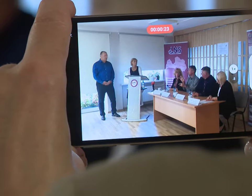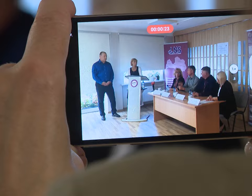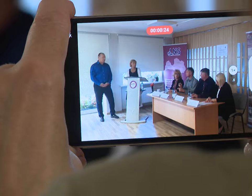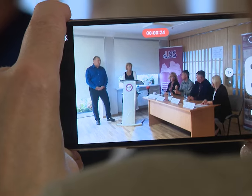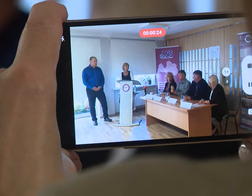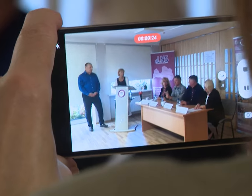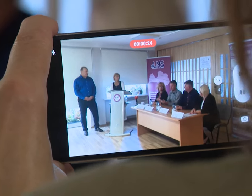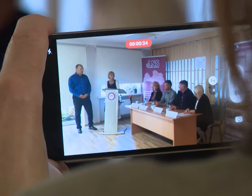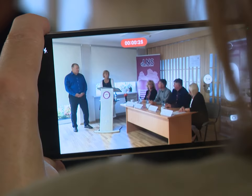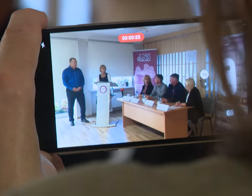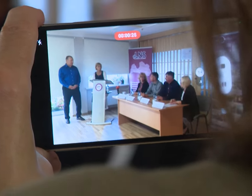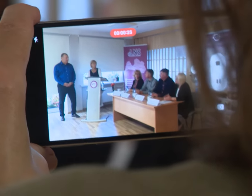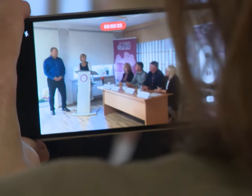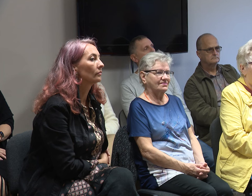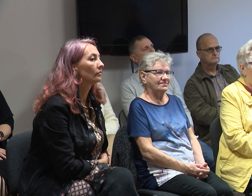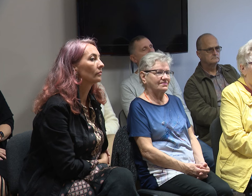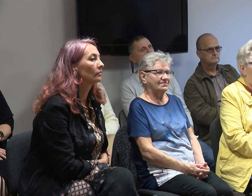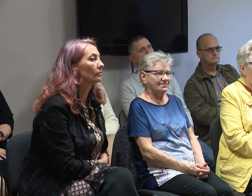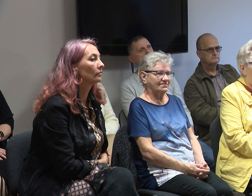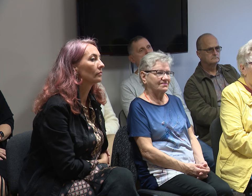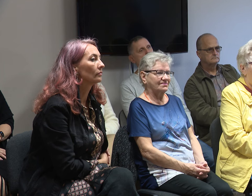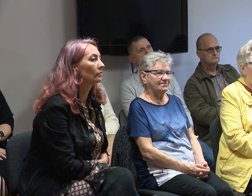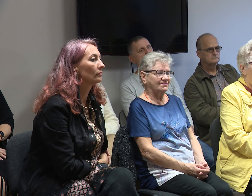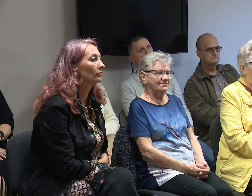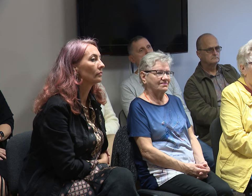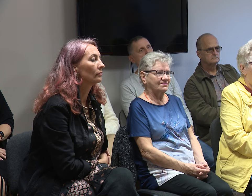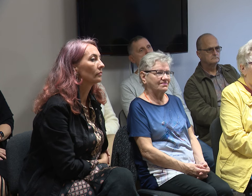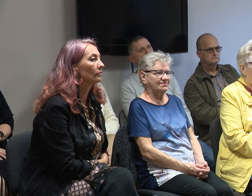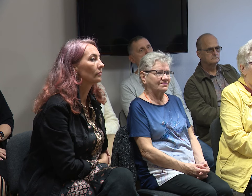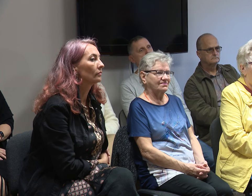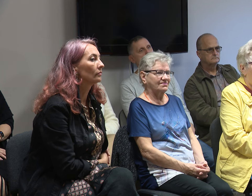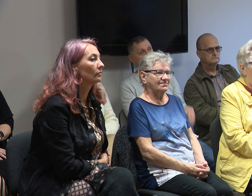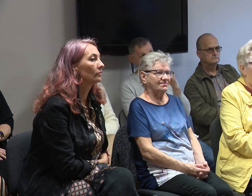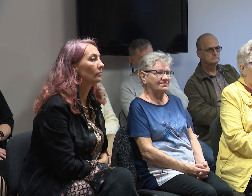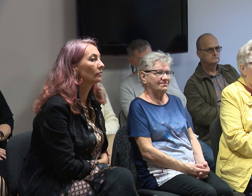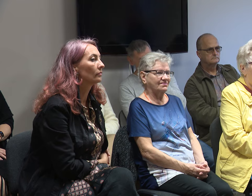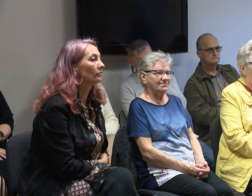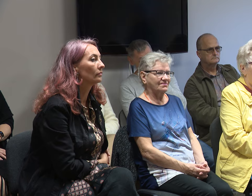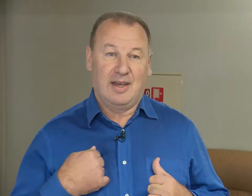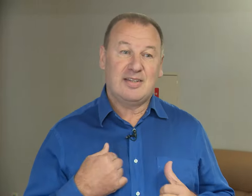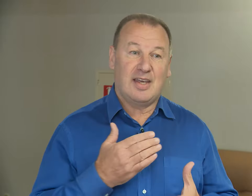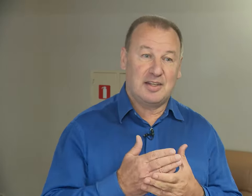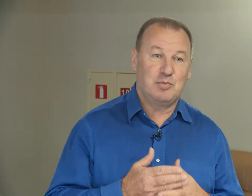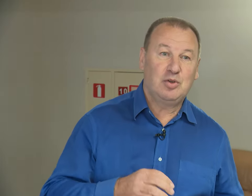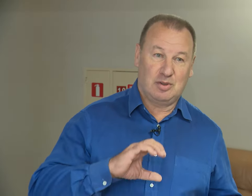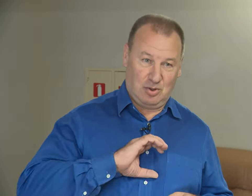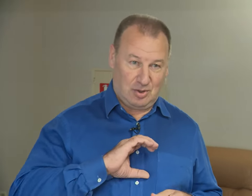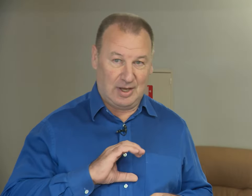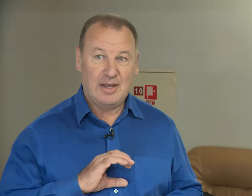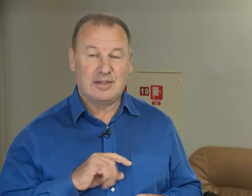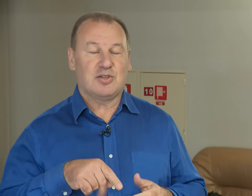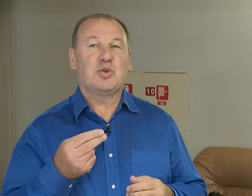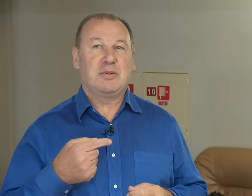zīmi tūki, tas ir grūts darbs. Parasti šo darbu izvēlstīja, kuru ģimenē ir nedzirdīgi cilvēki. Es esmu